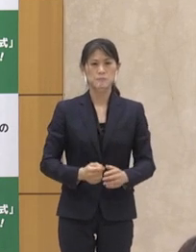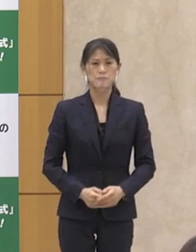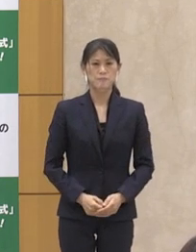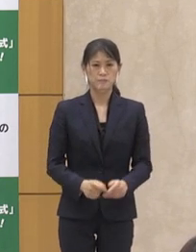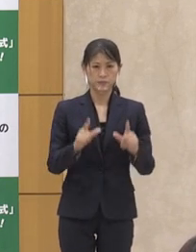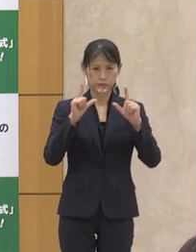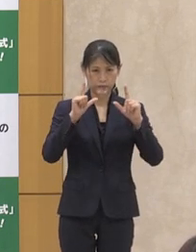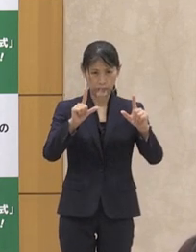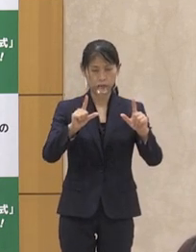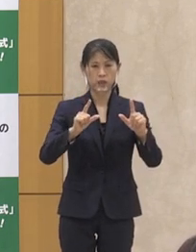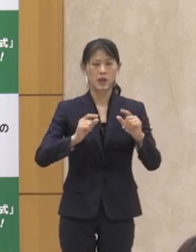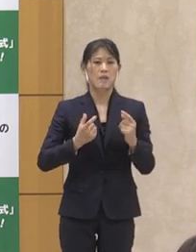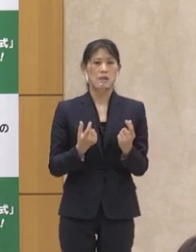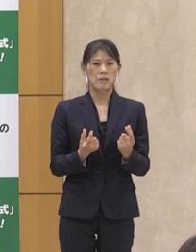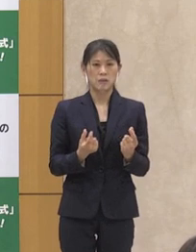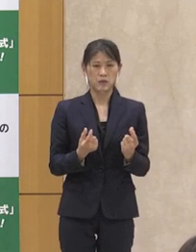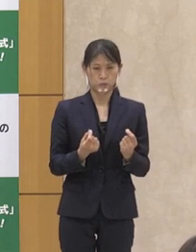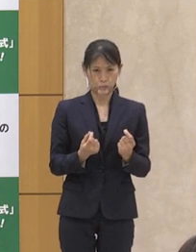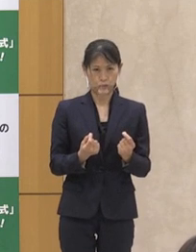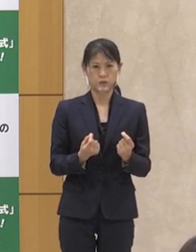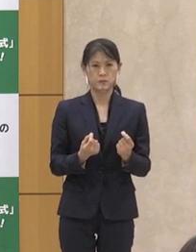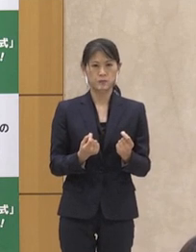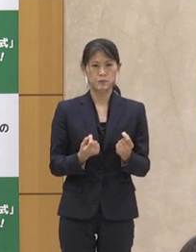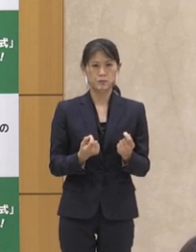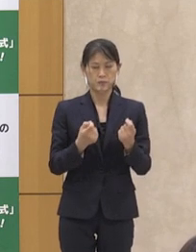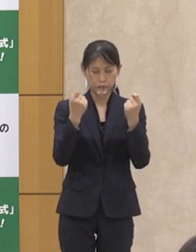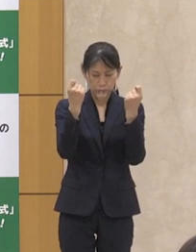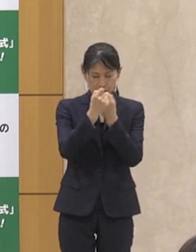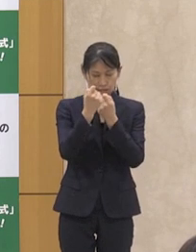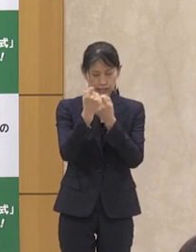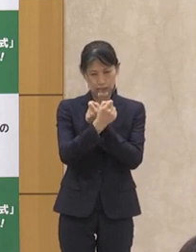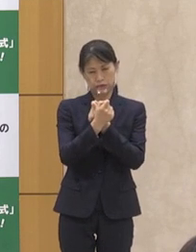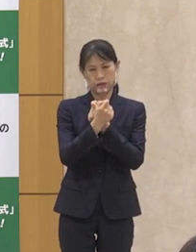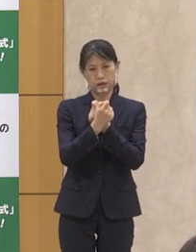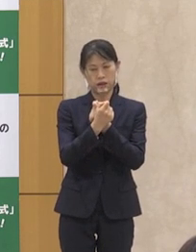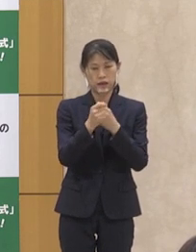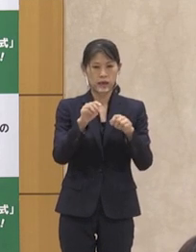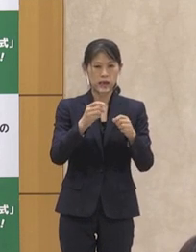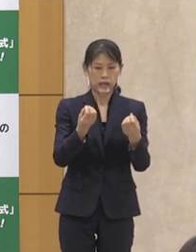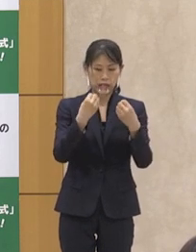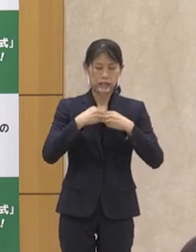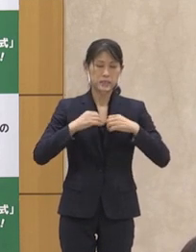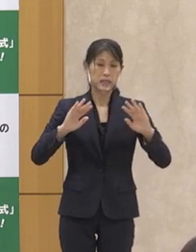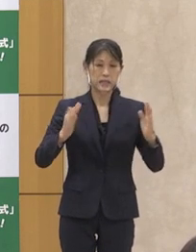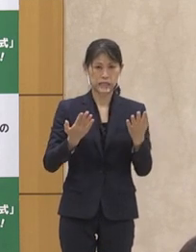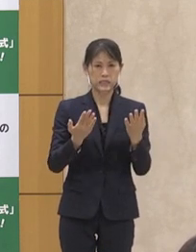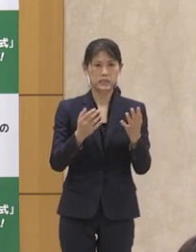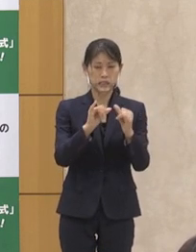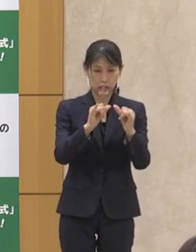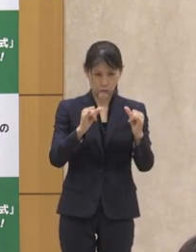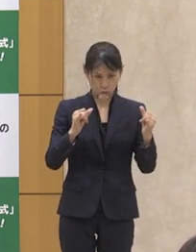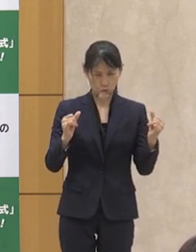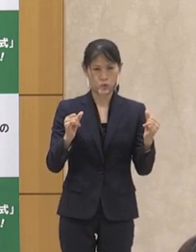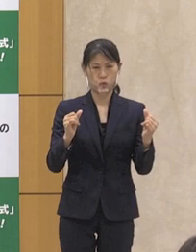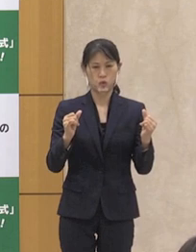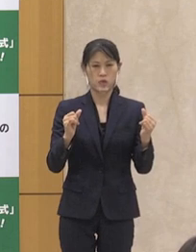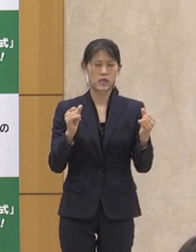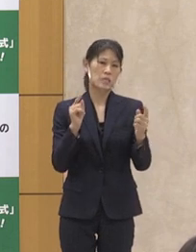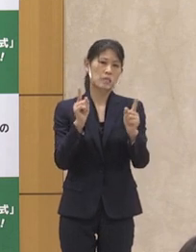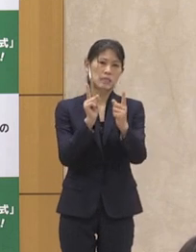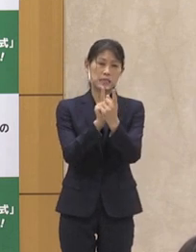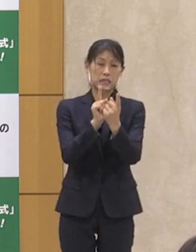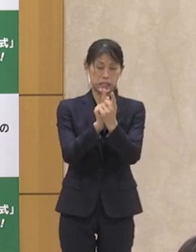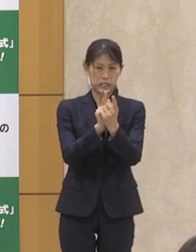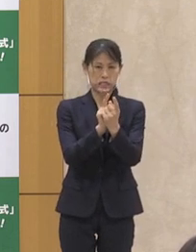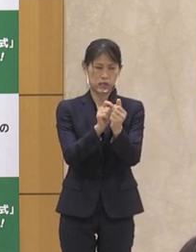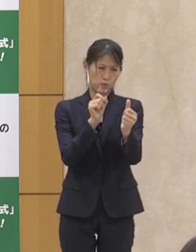がない差別であるということをご理解いただいて、そうした行動 は控えていただきたいと思っております